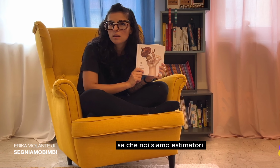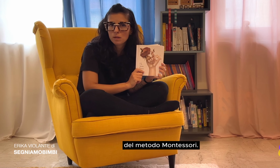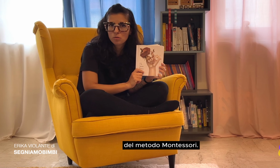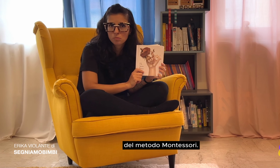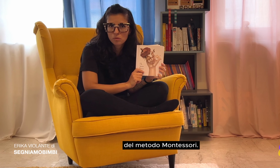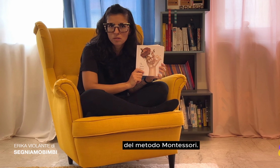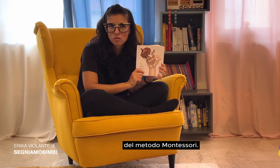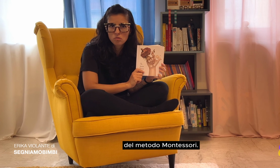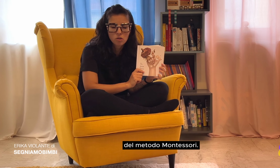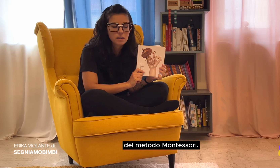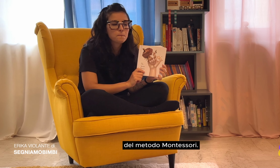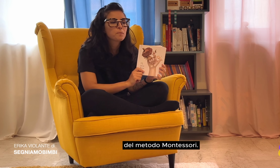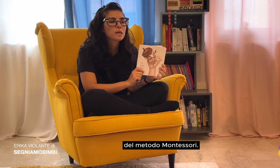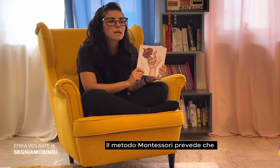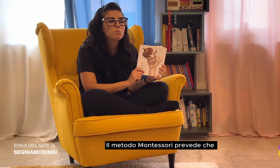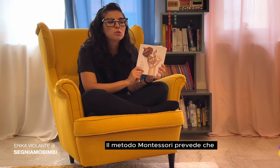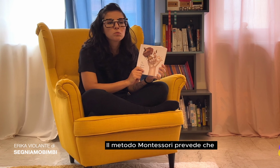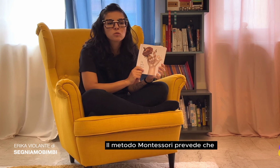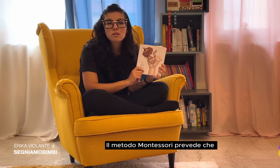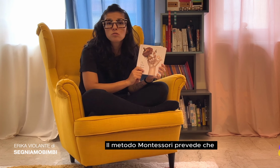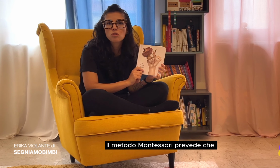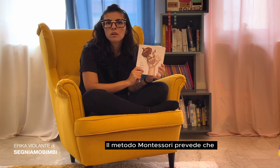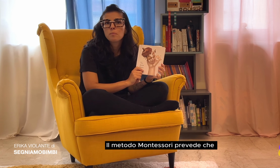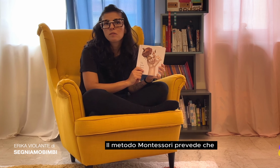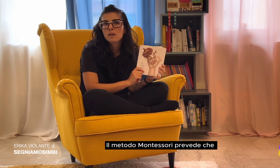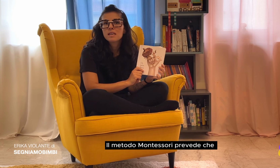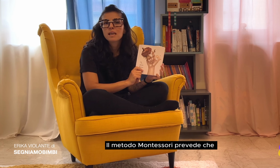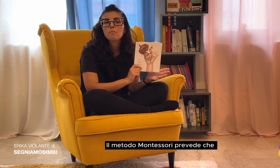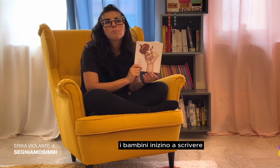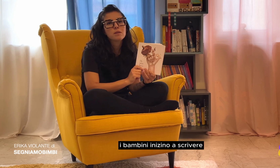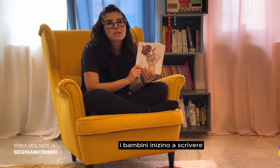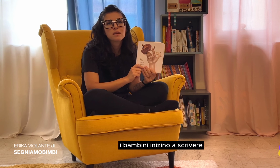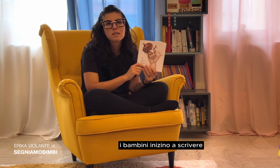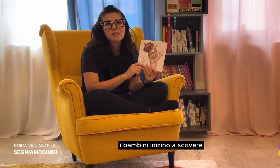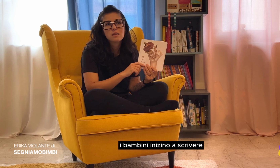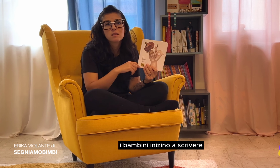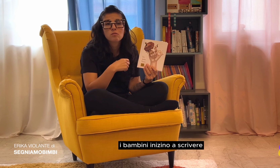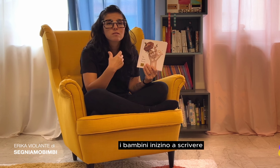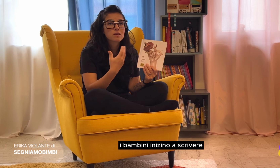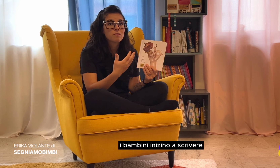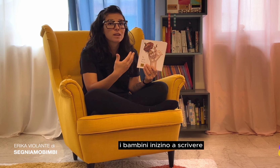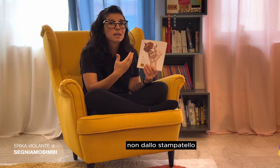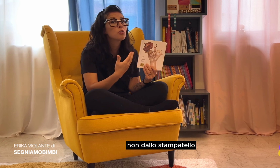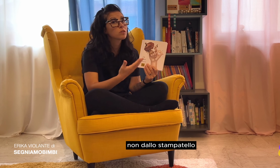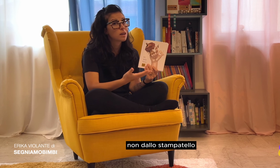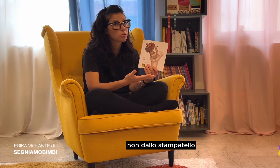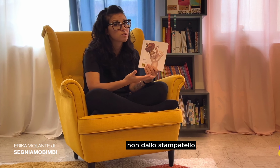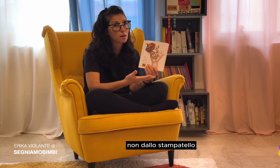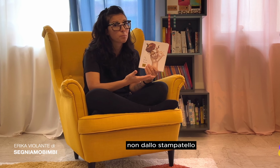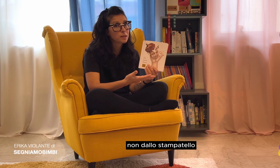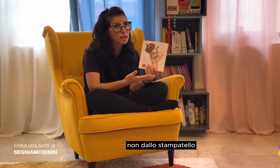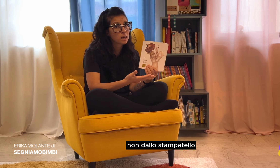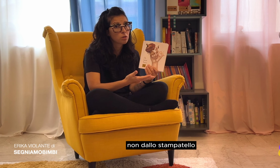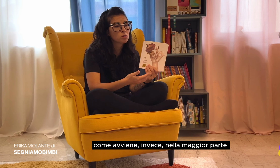metodo Montessori. Il metodo Montessori prevede che i bambini inizino a scrivere non dallo stampatello, come